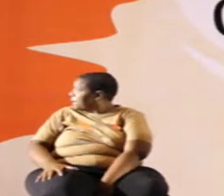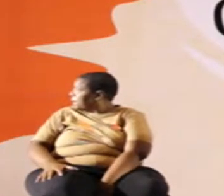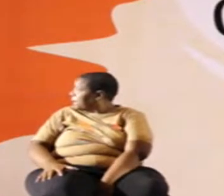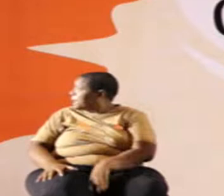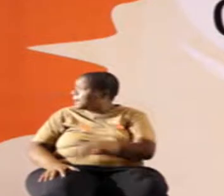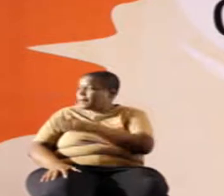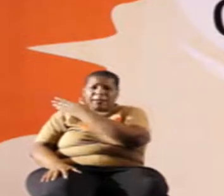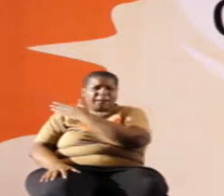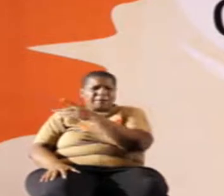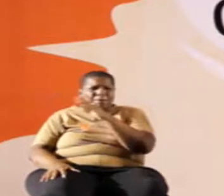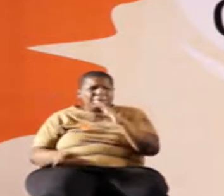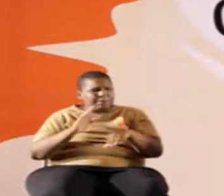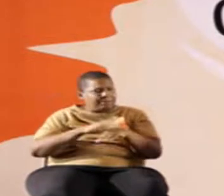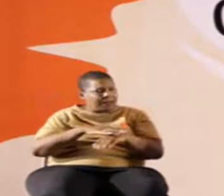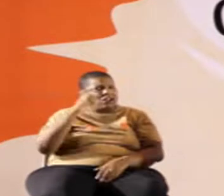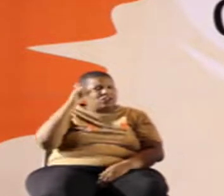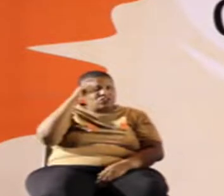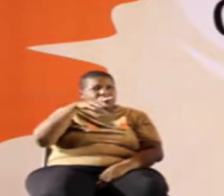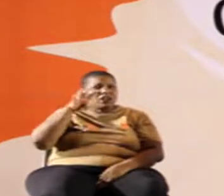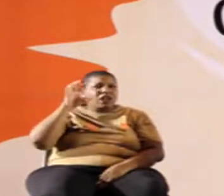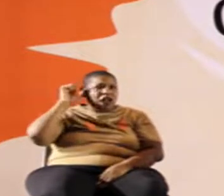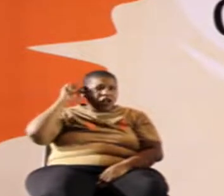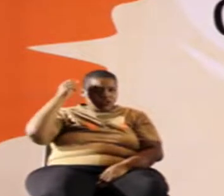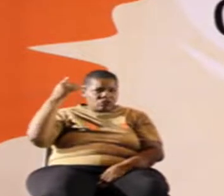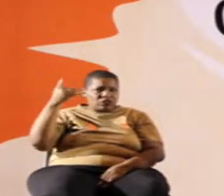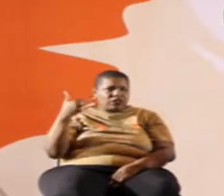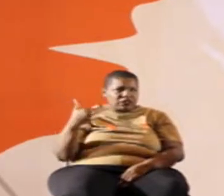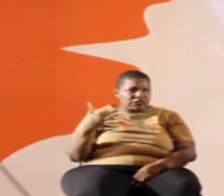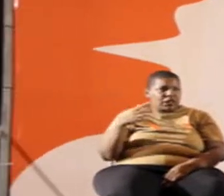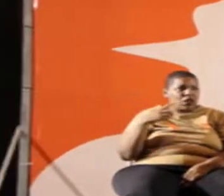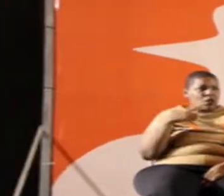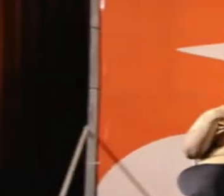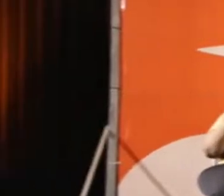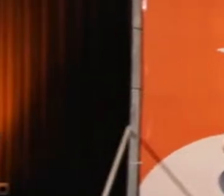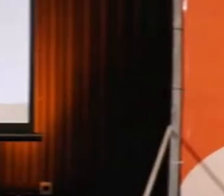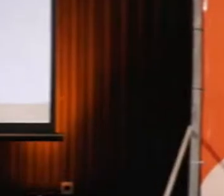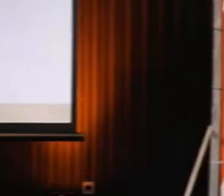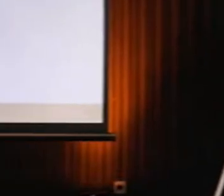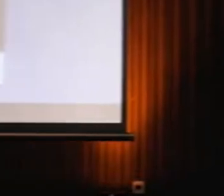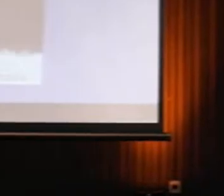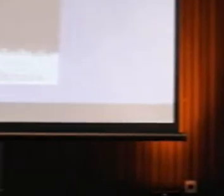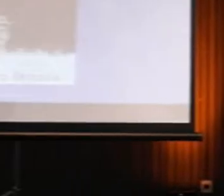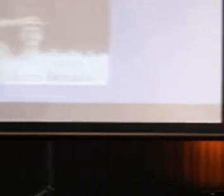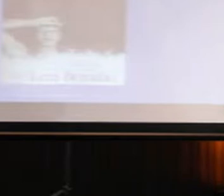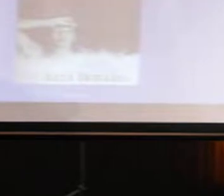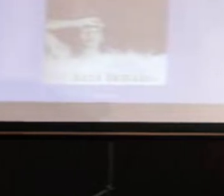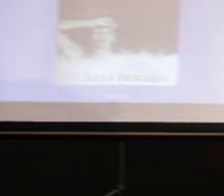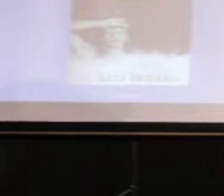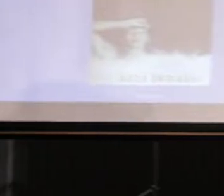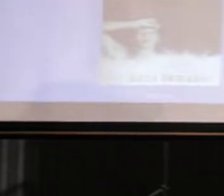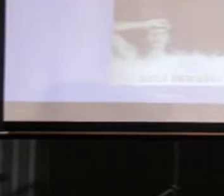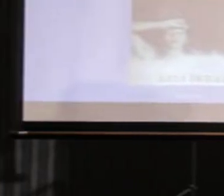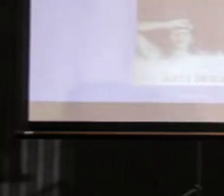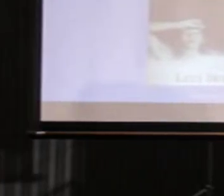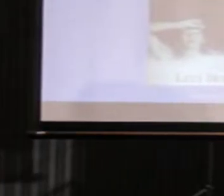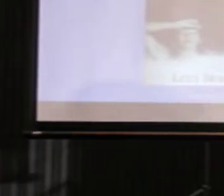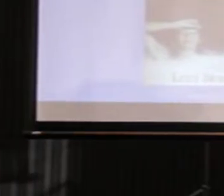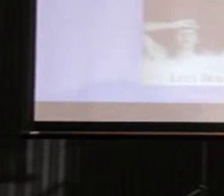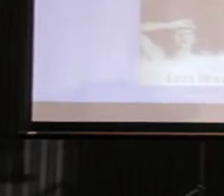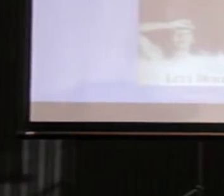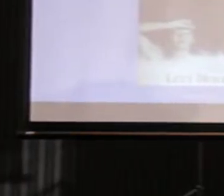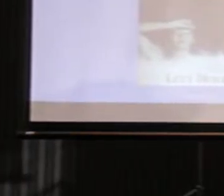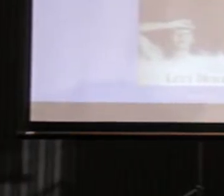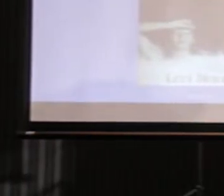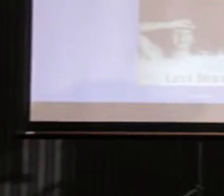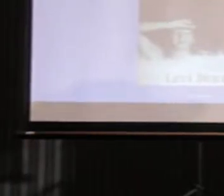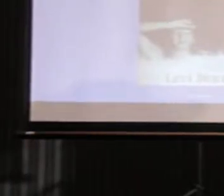Aqui é mais difícil a audiodescrição, porque essa é uma imagem que eu encontrei na internet e não estava em alta resolução, mas eu vou descrever.